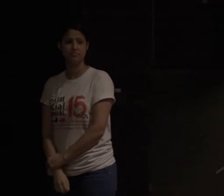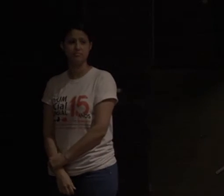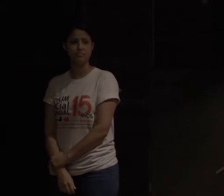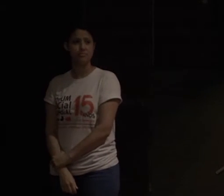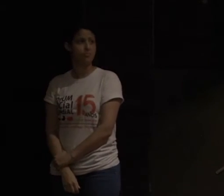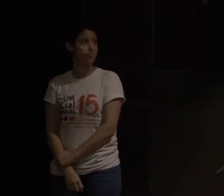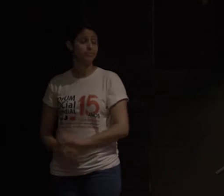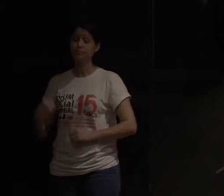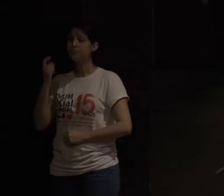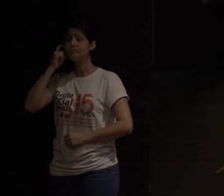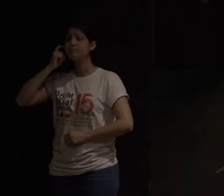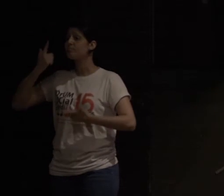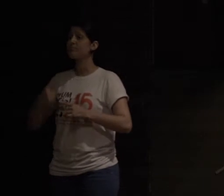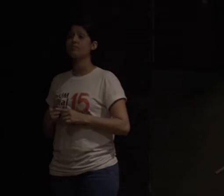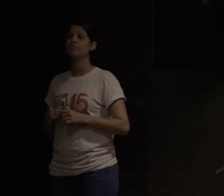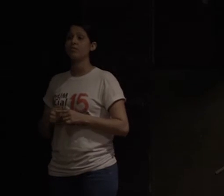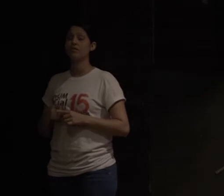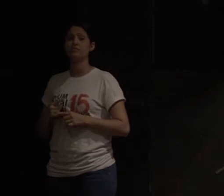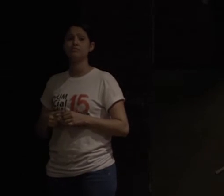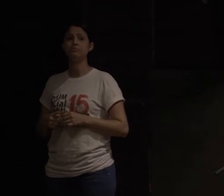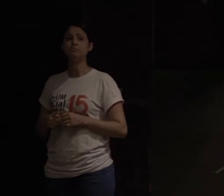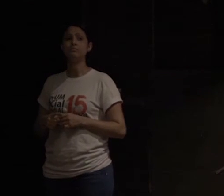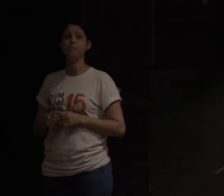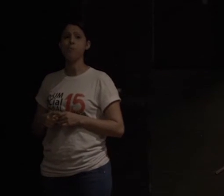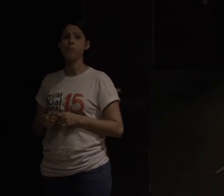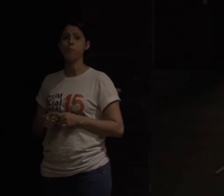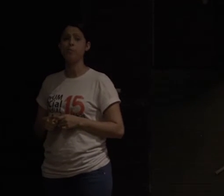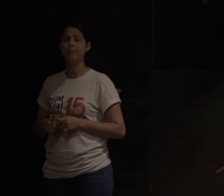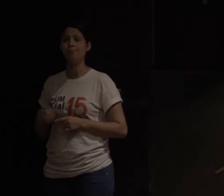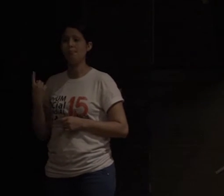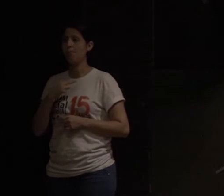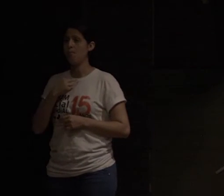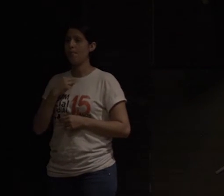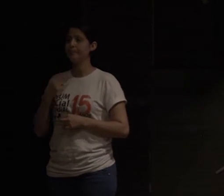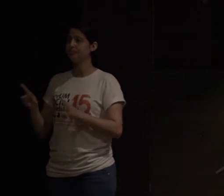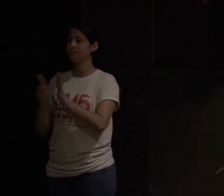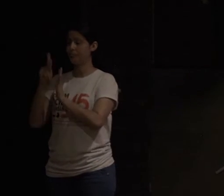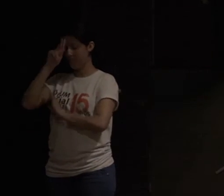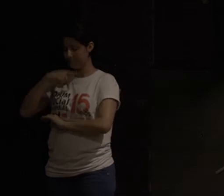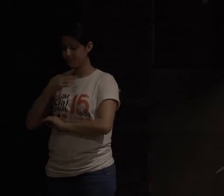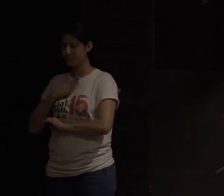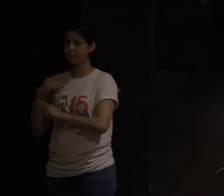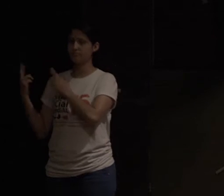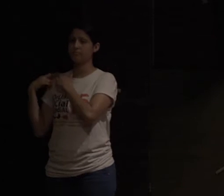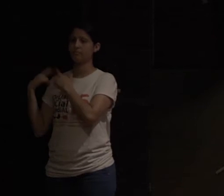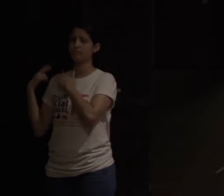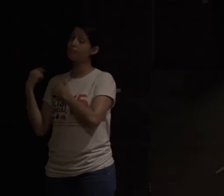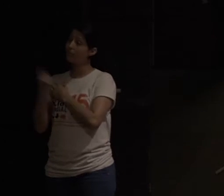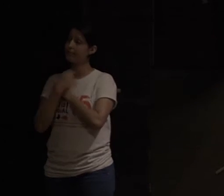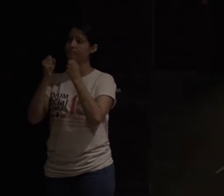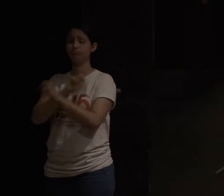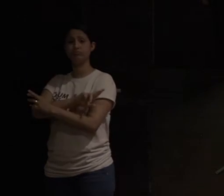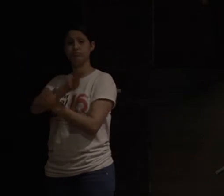E certifiquemo-los, porque não? Eles devem certificar-se segundo as suas próprias regras. E podermos realmente pluralizar a